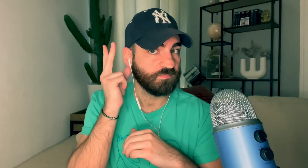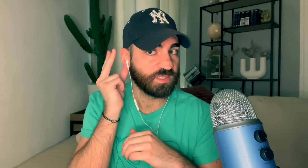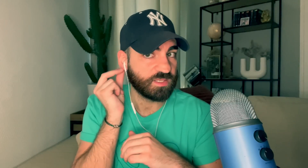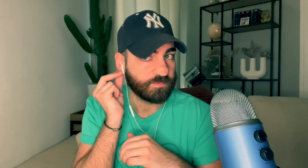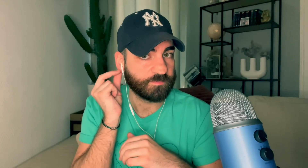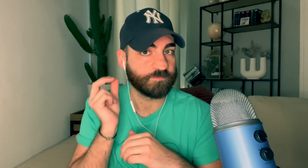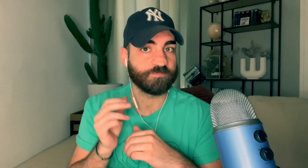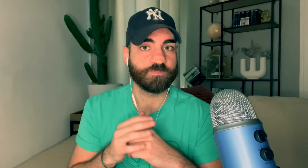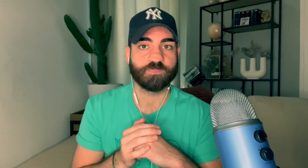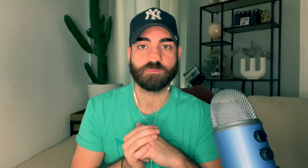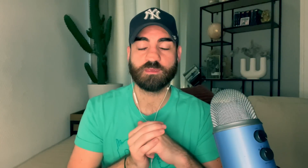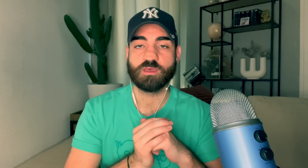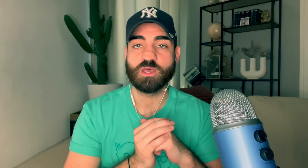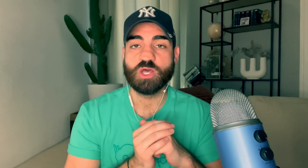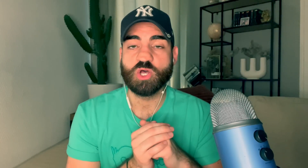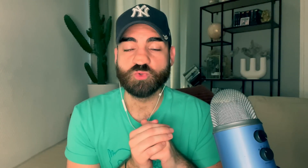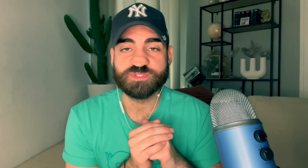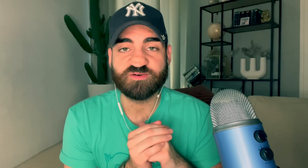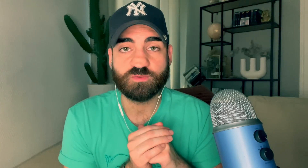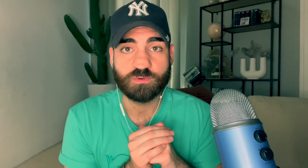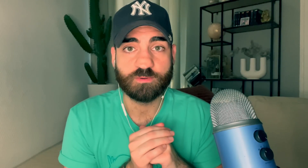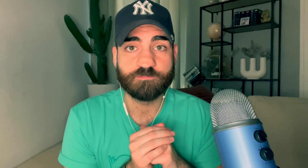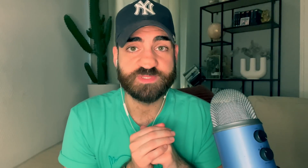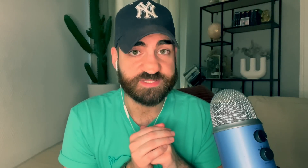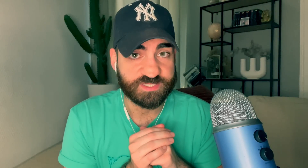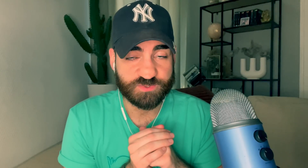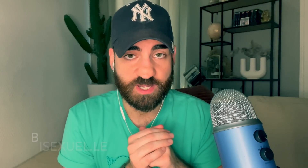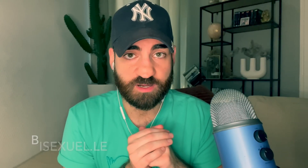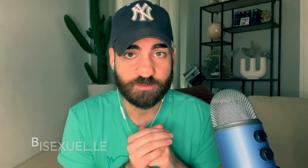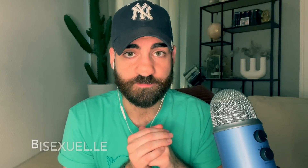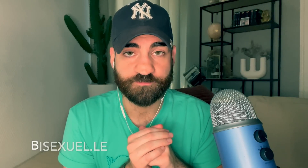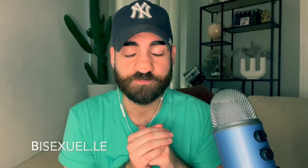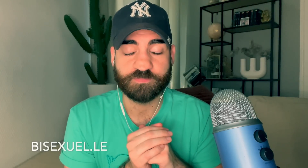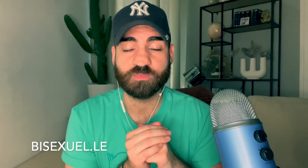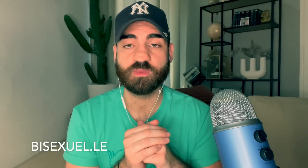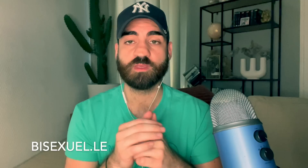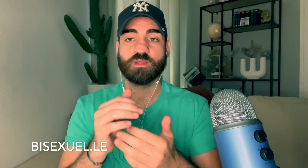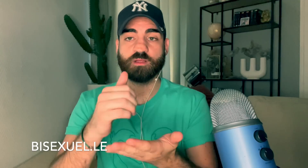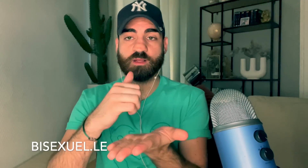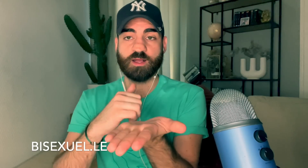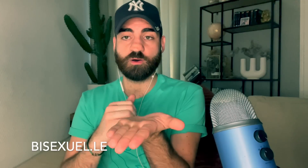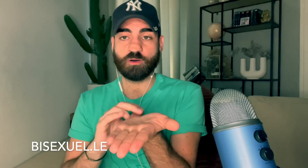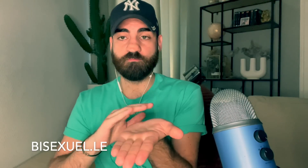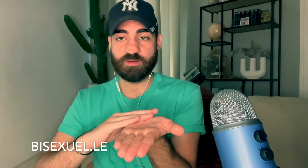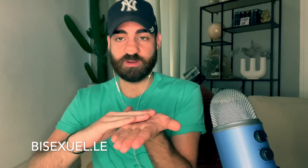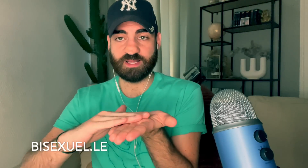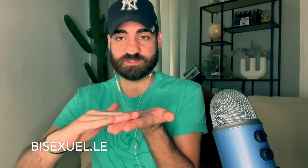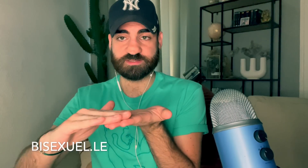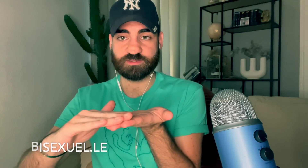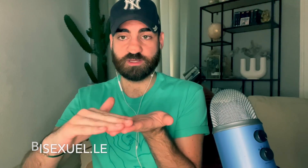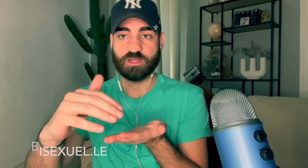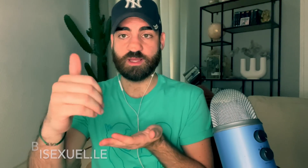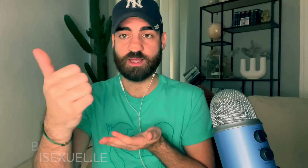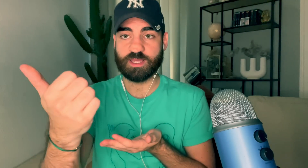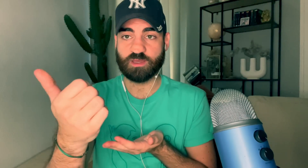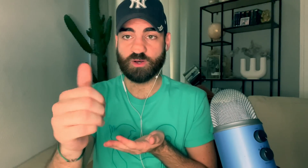Gay. Nous avons bisexuel. Alors, main plate. Et